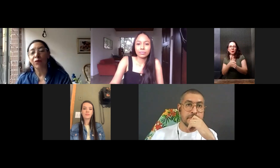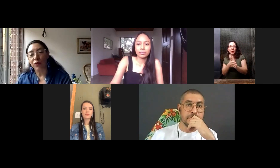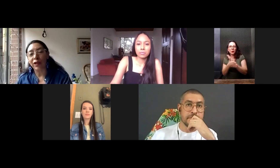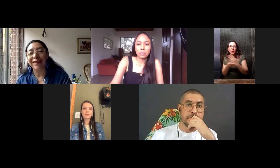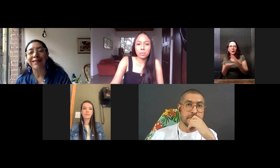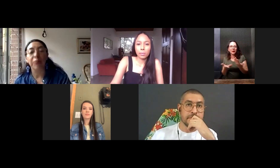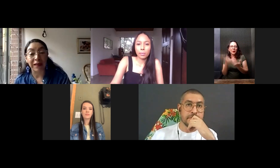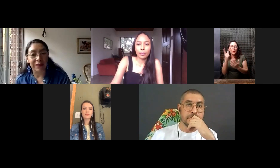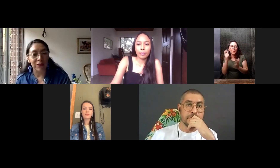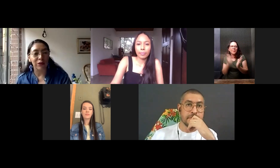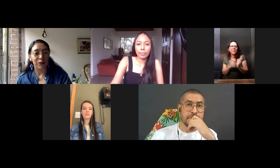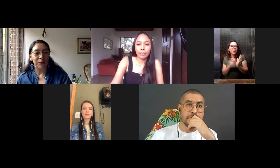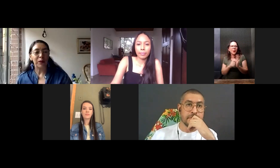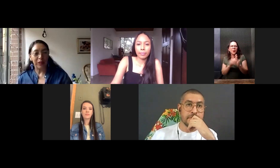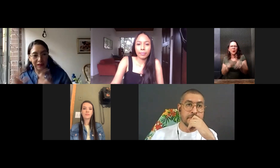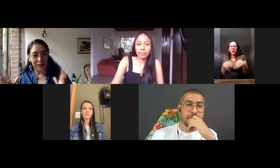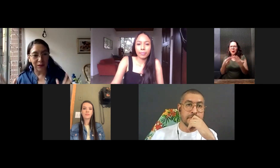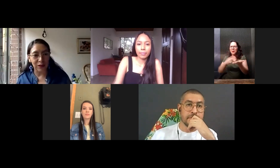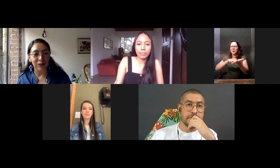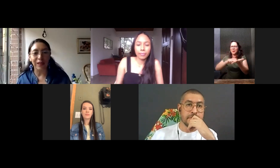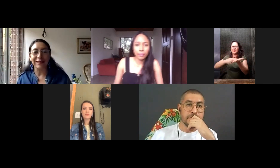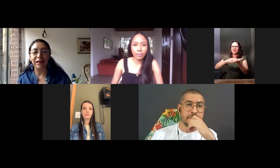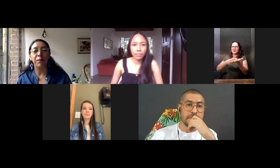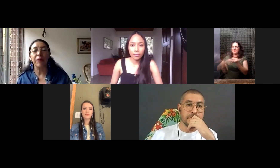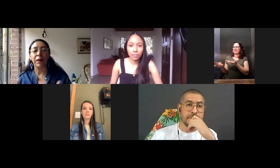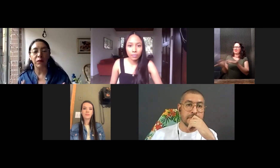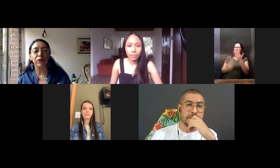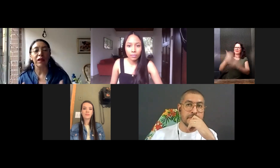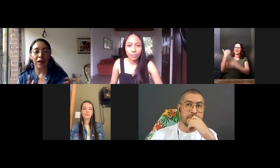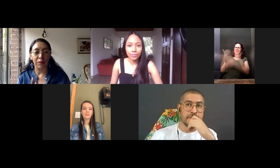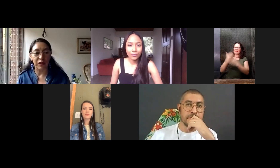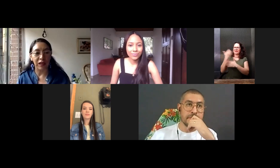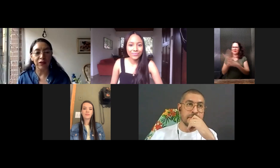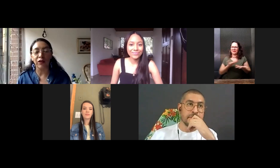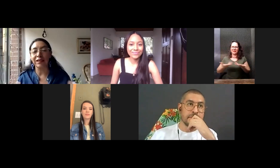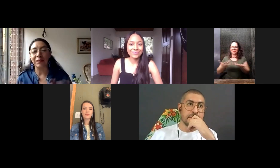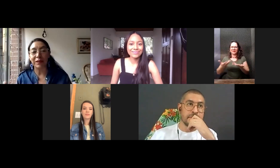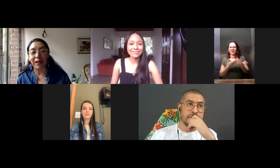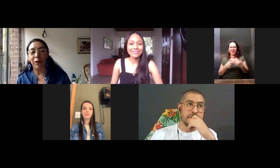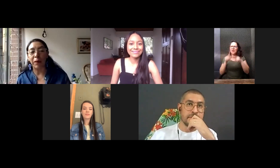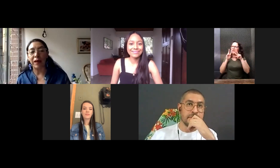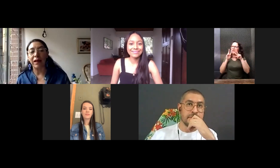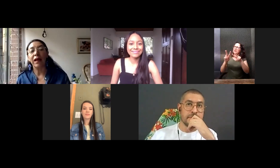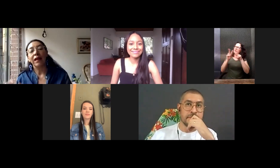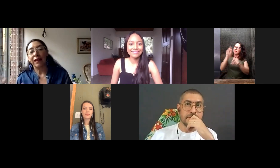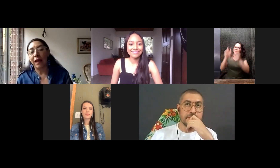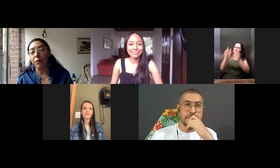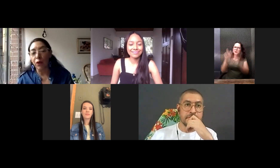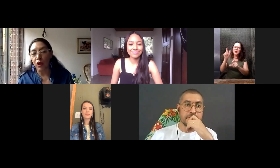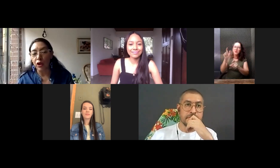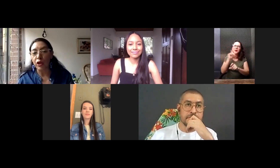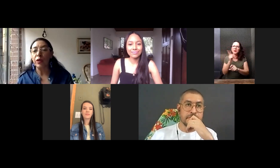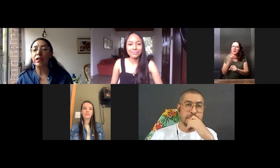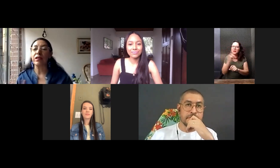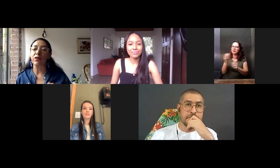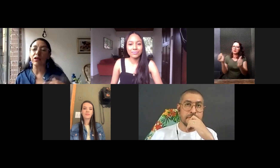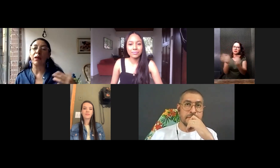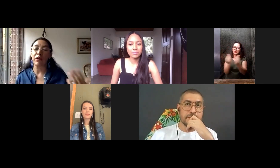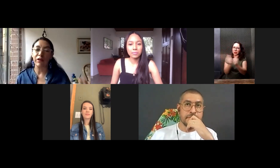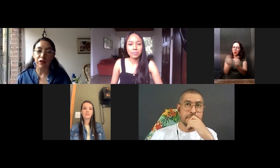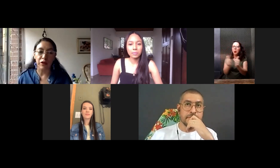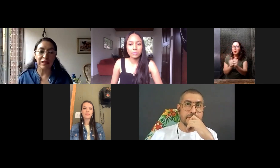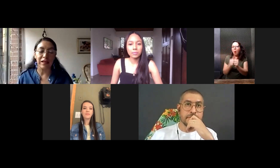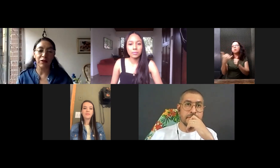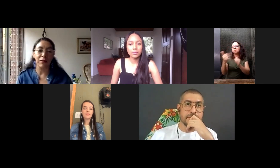llega al mundo de la interpretación, porque esa es otra cosa que siempre vemos, que la comunidad sorda siempre se acompaña, que hay modelos lingüísticos, que